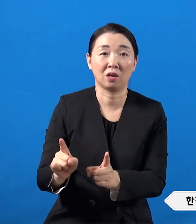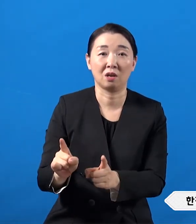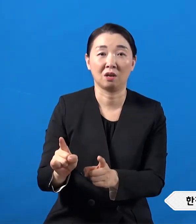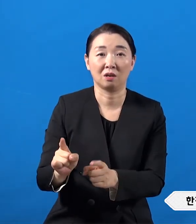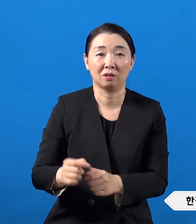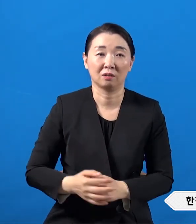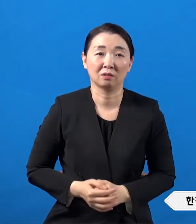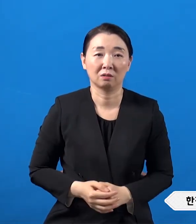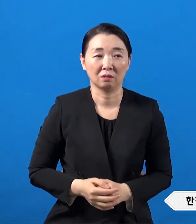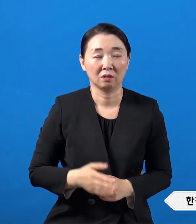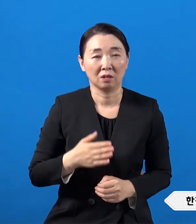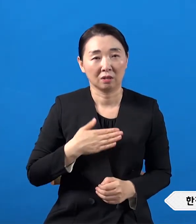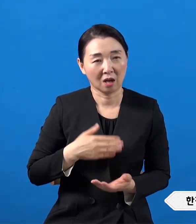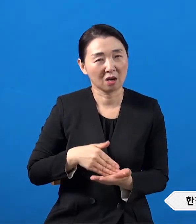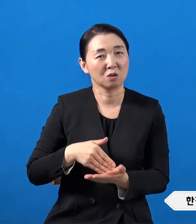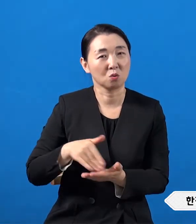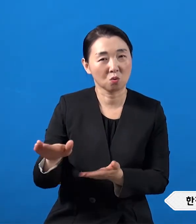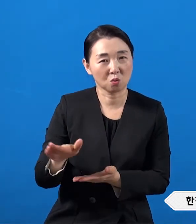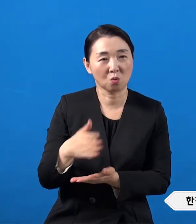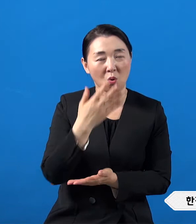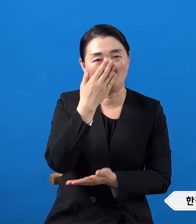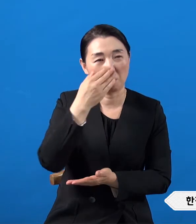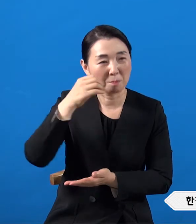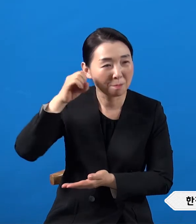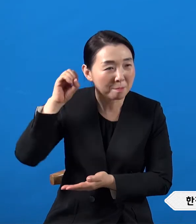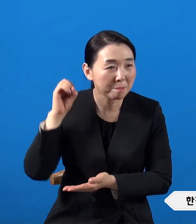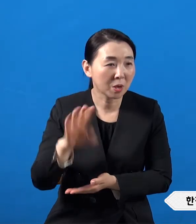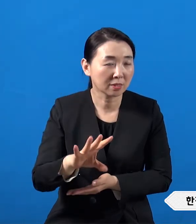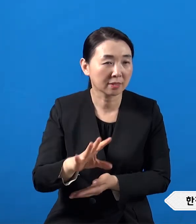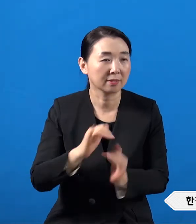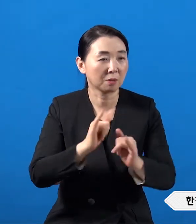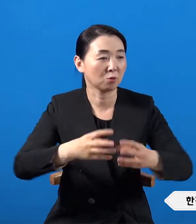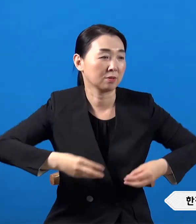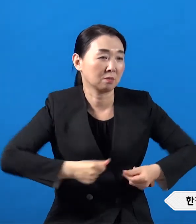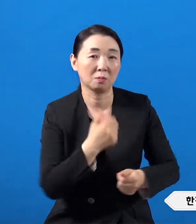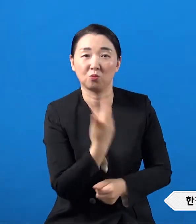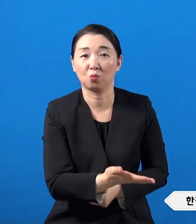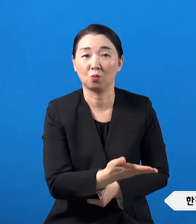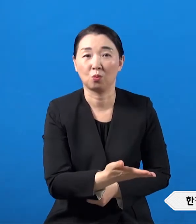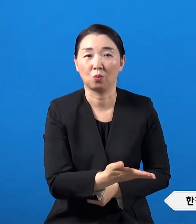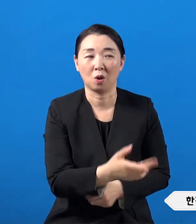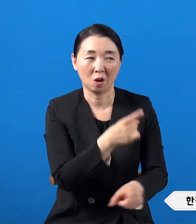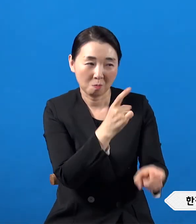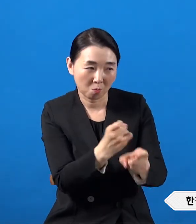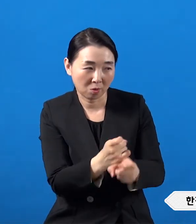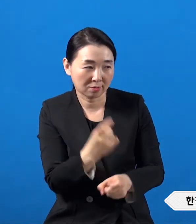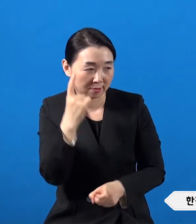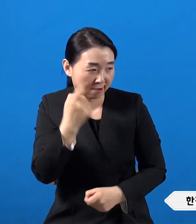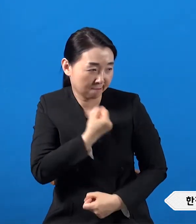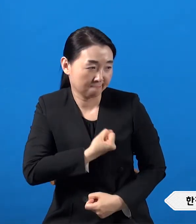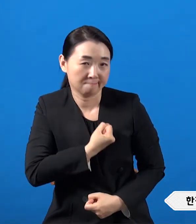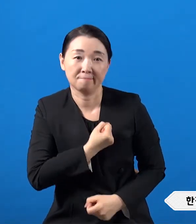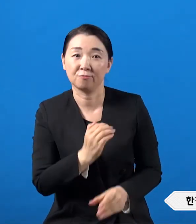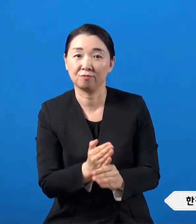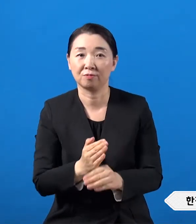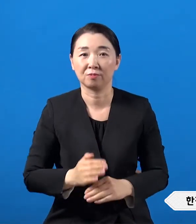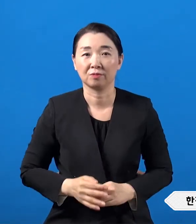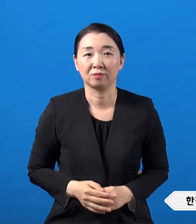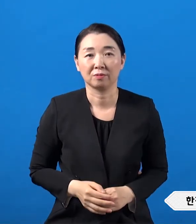왔구나. 나를 내쫓고 멸시했던 놈들을 짓밟아줘야지. 이제 그렇게 된